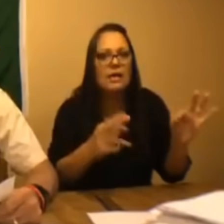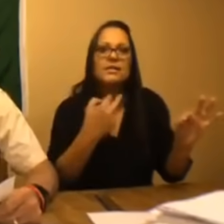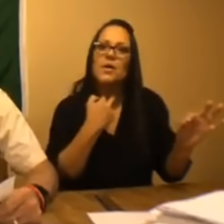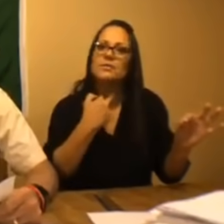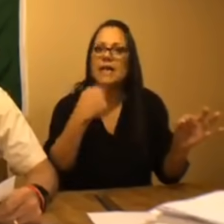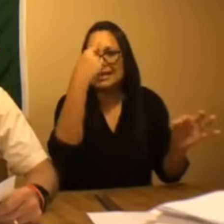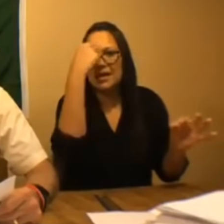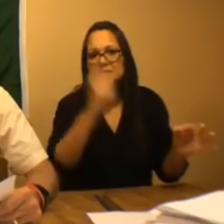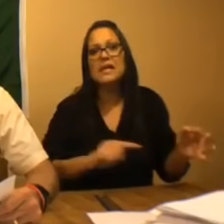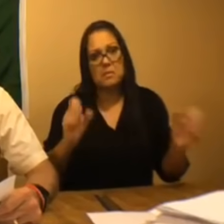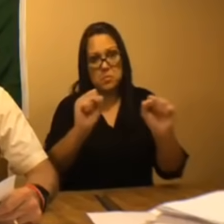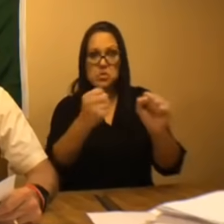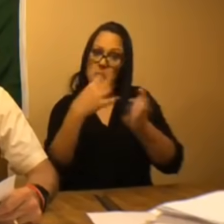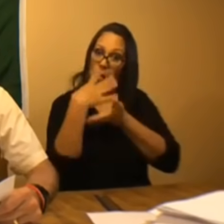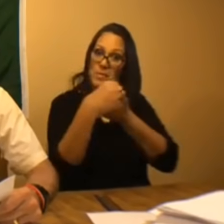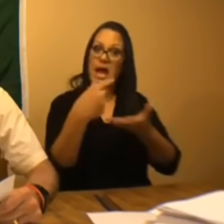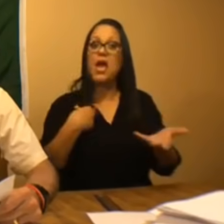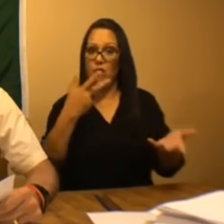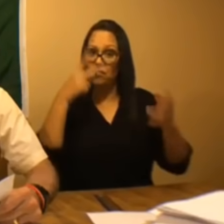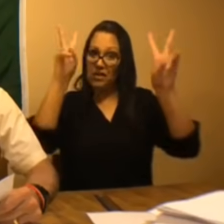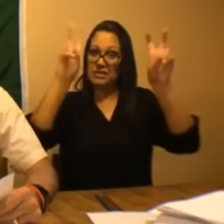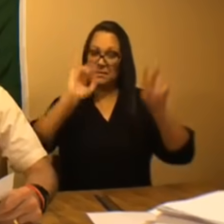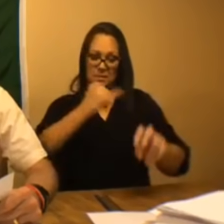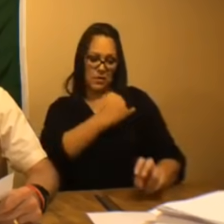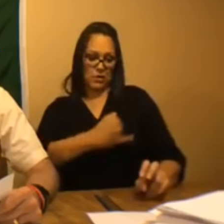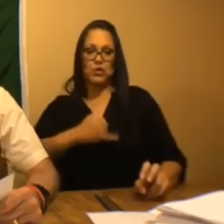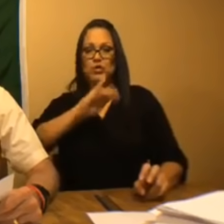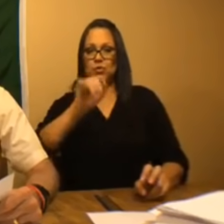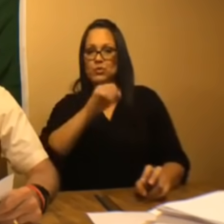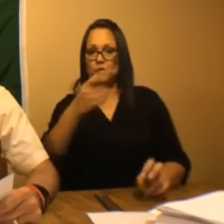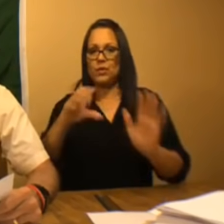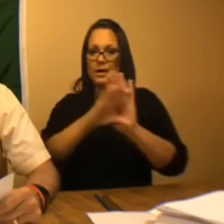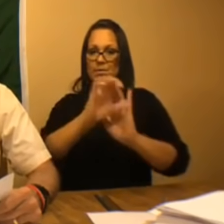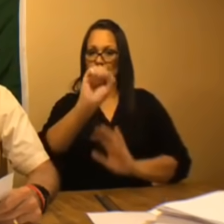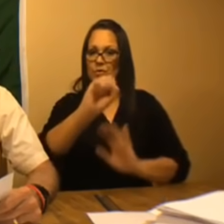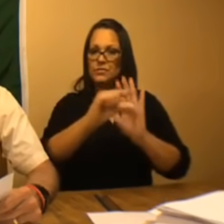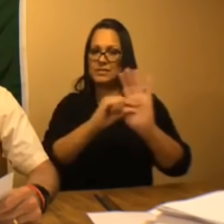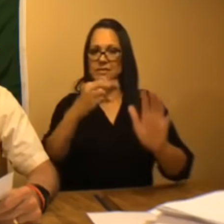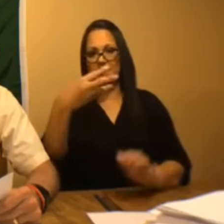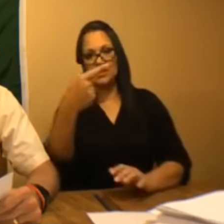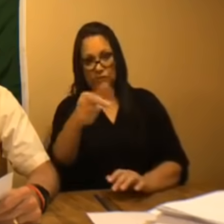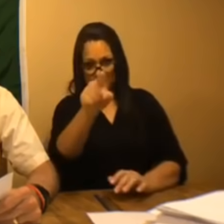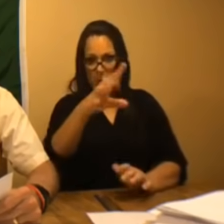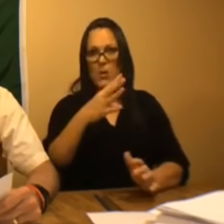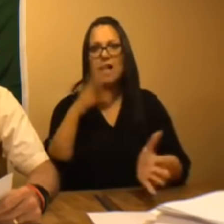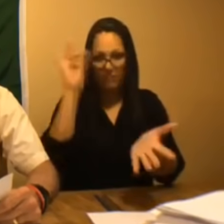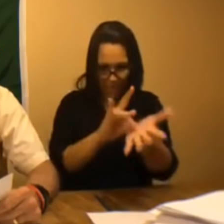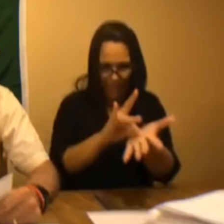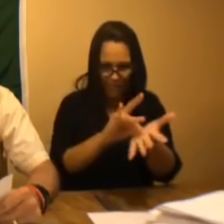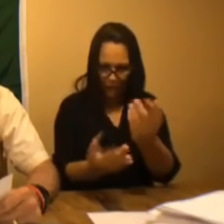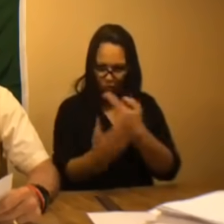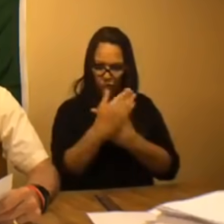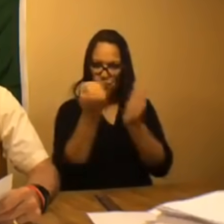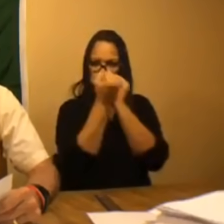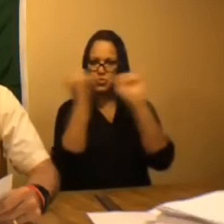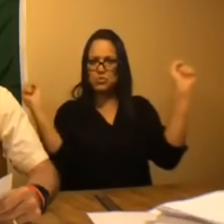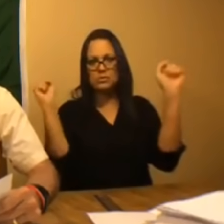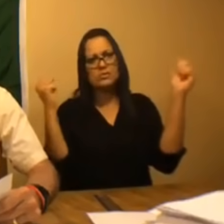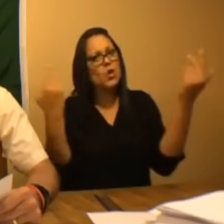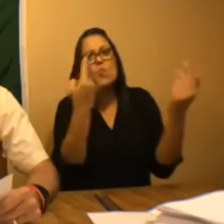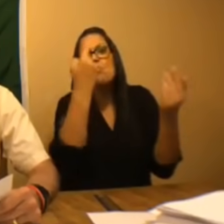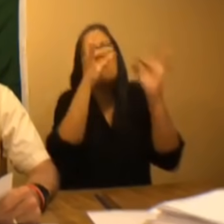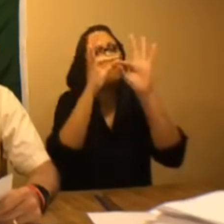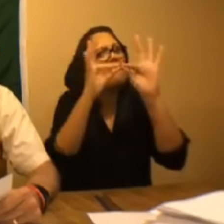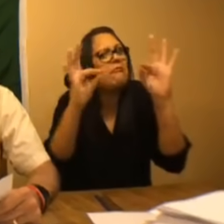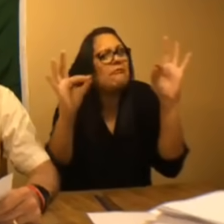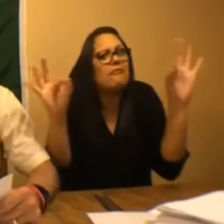né? O João 8,32, que eu falo tanto. E conheceis a verdade vos libertará. em tantas passagens, de uma linha de